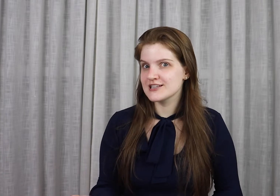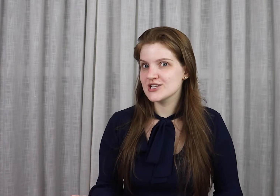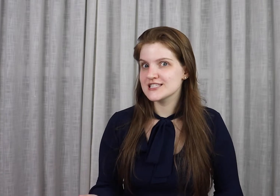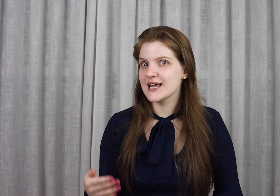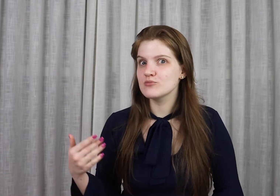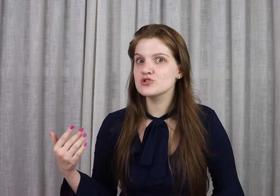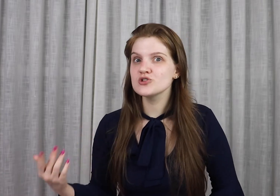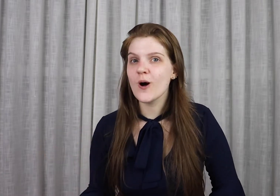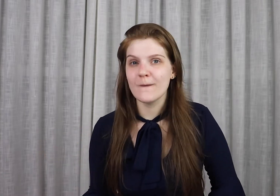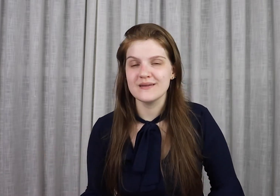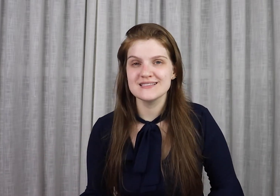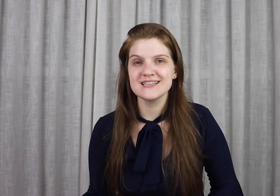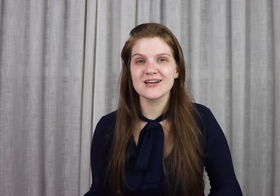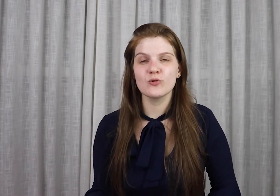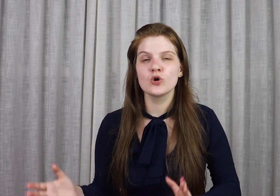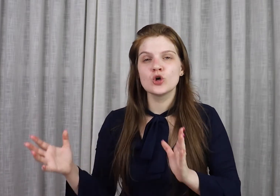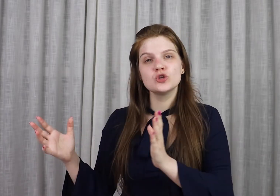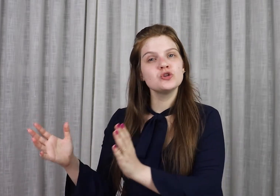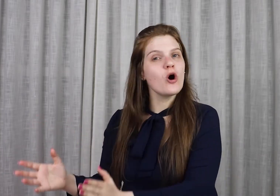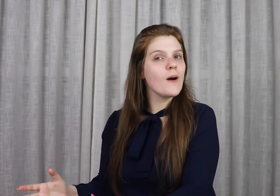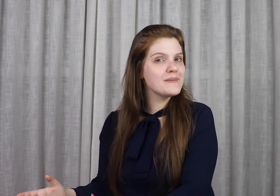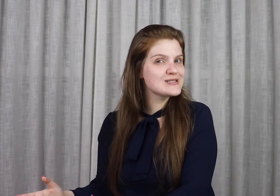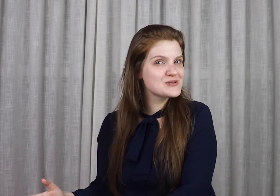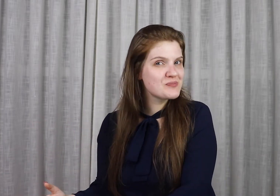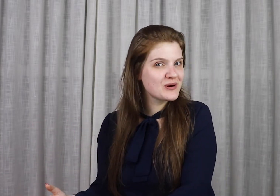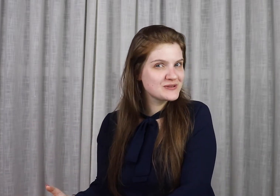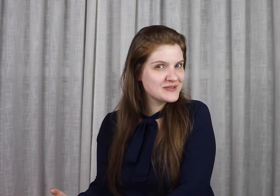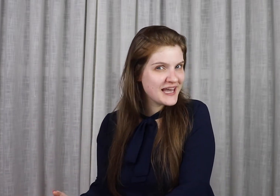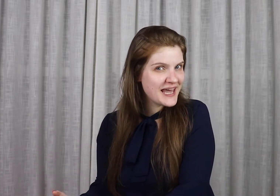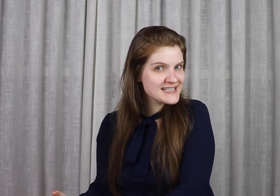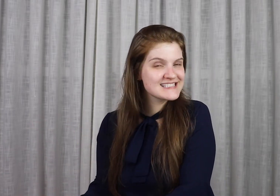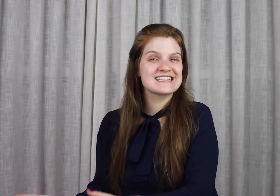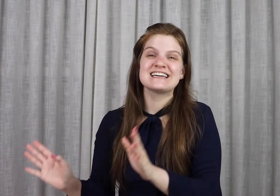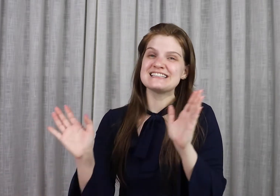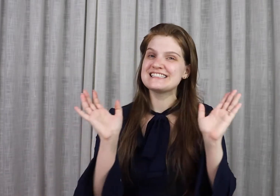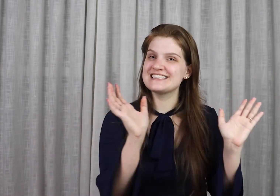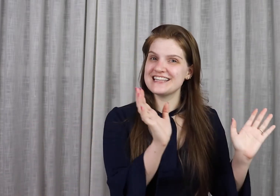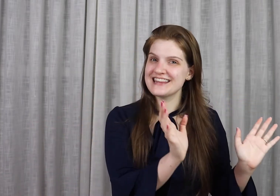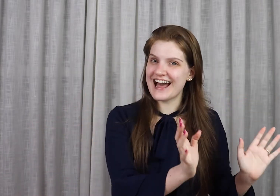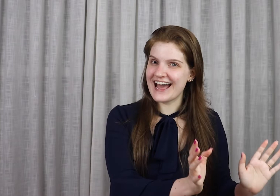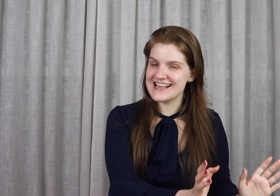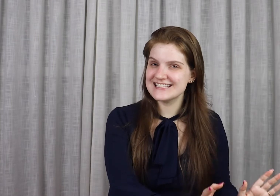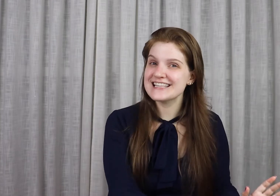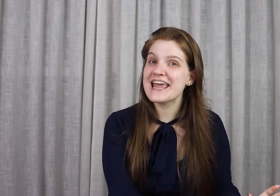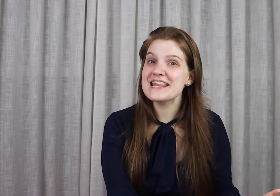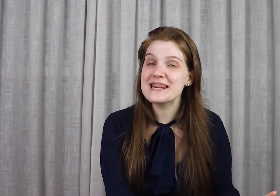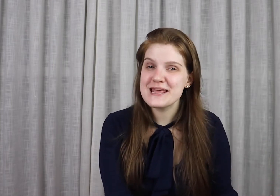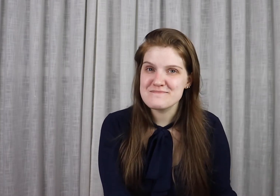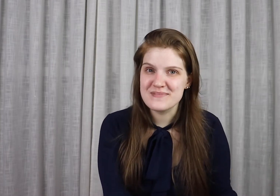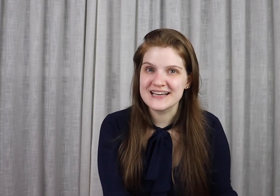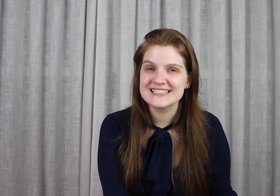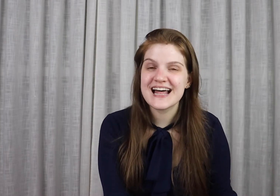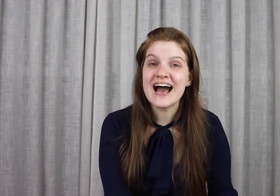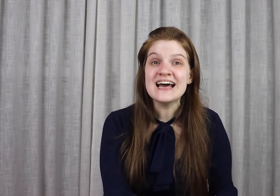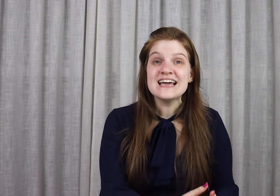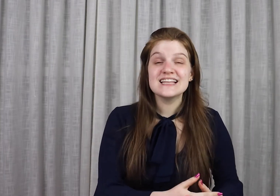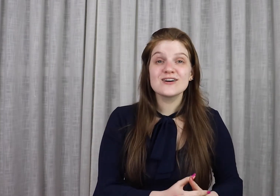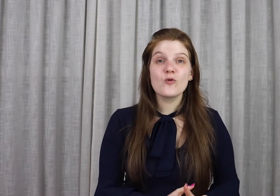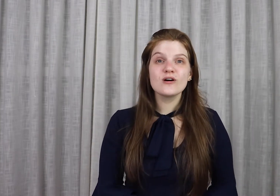nós temos nomes. Então, nomes no português, sinais em Libras, tá? Então, quando